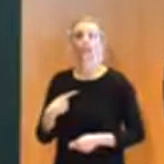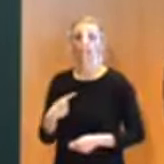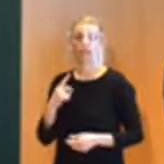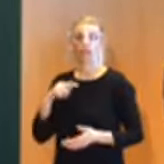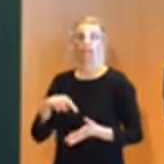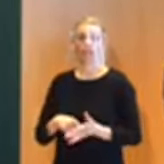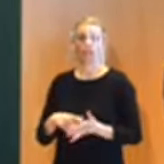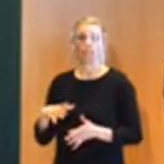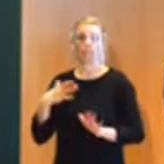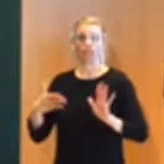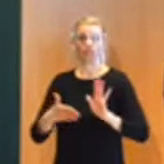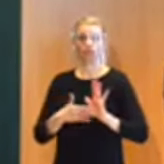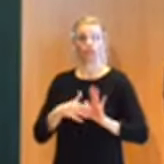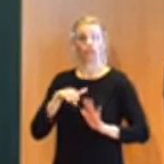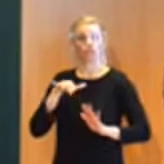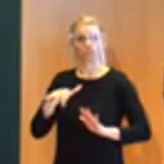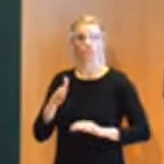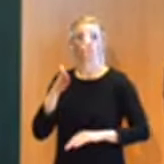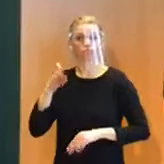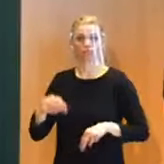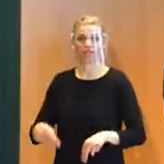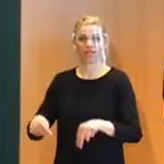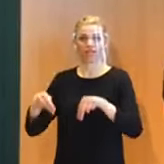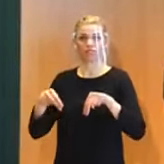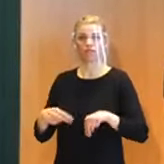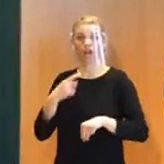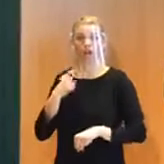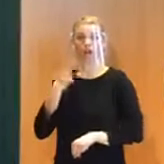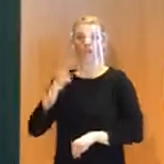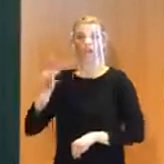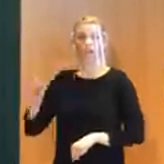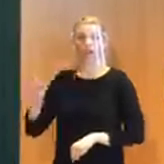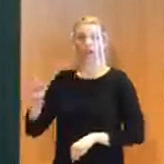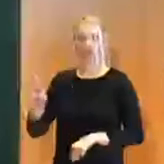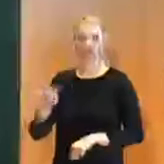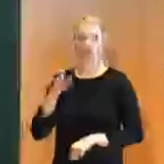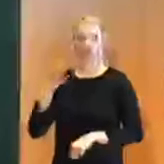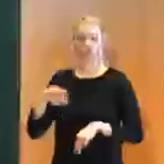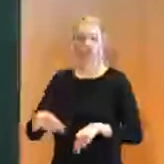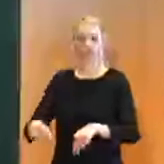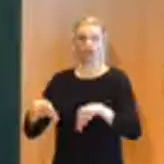Igor Matovič nepodá demisiu tak, ako slúbil, že ju podá.